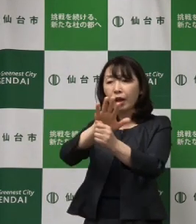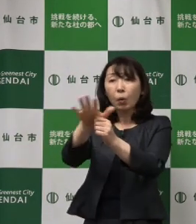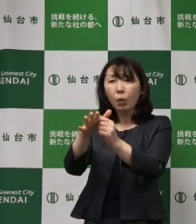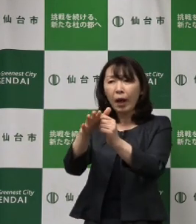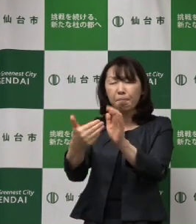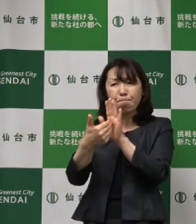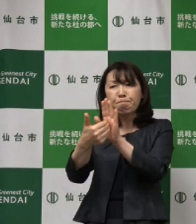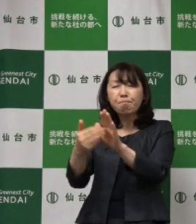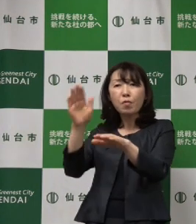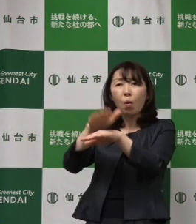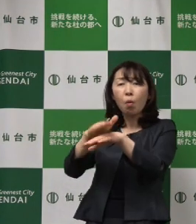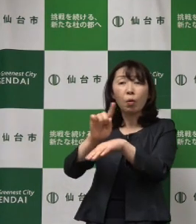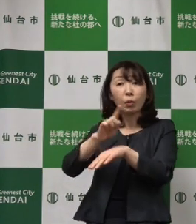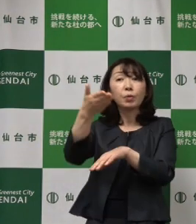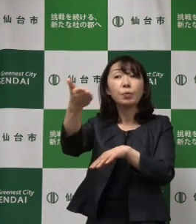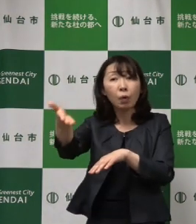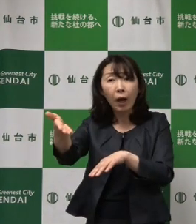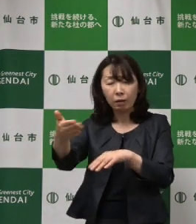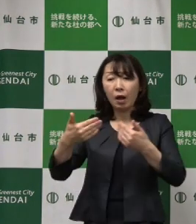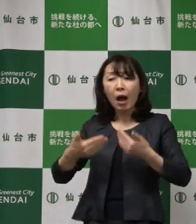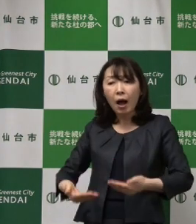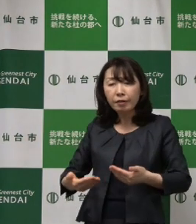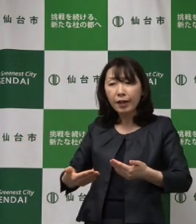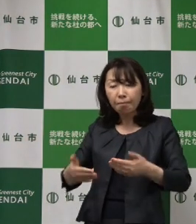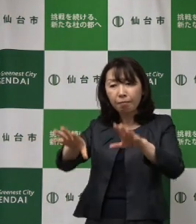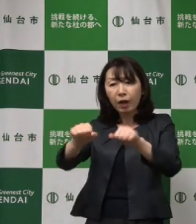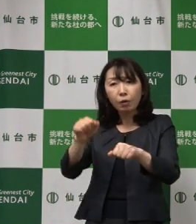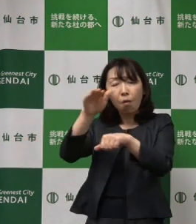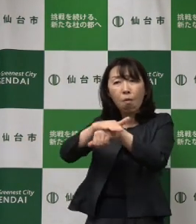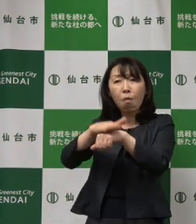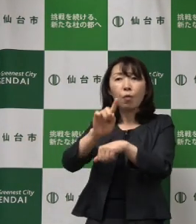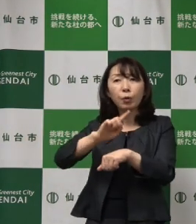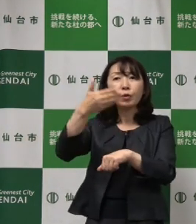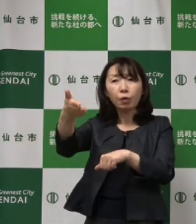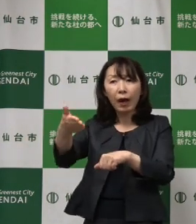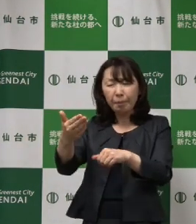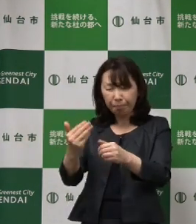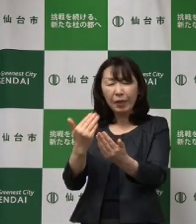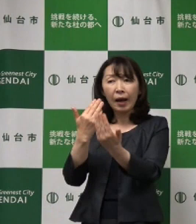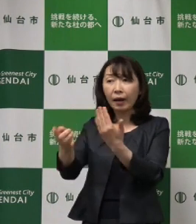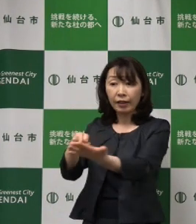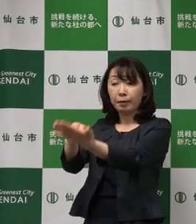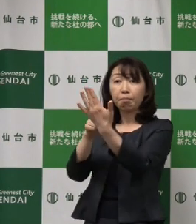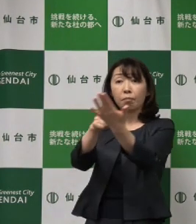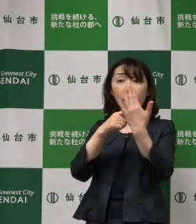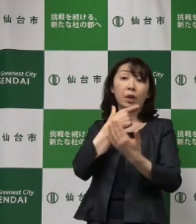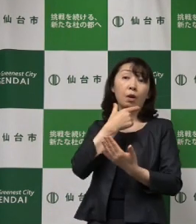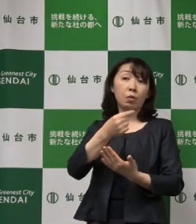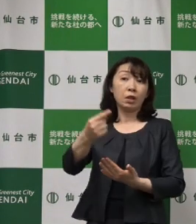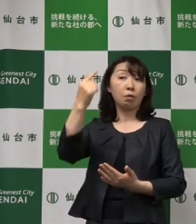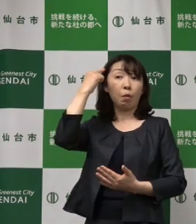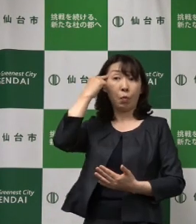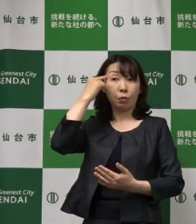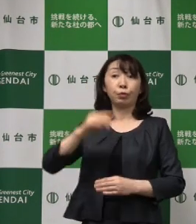れば安全と考えてそのようにされるのか、しっかり お示しをいただいた上で、行うべきだ